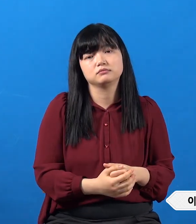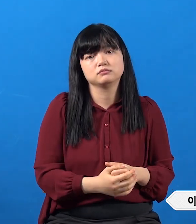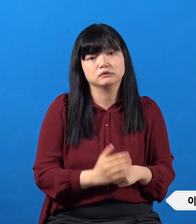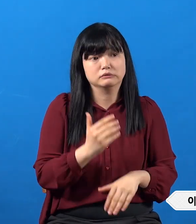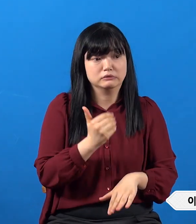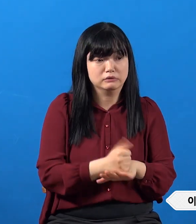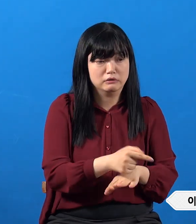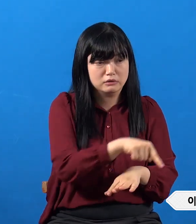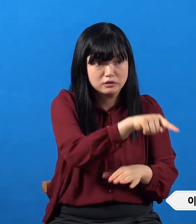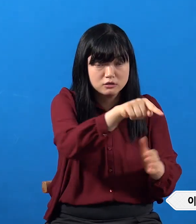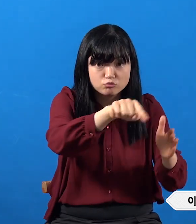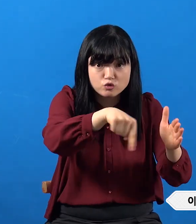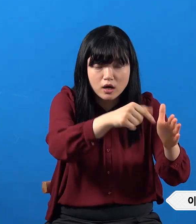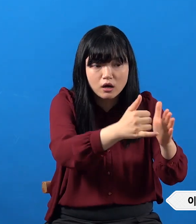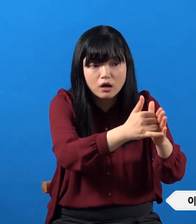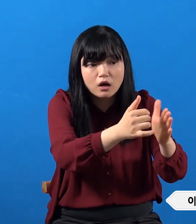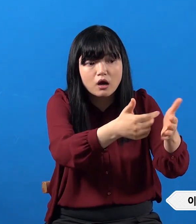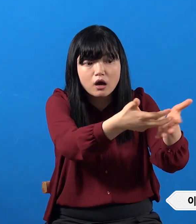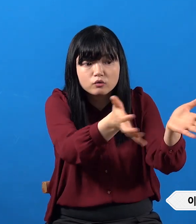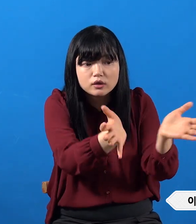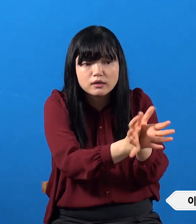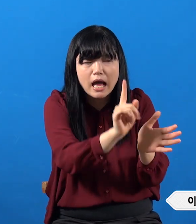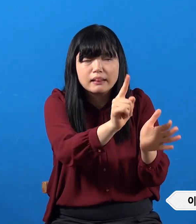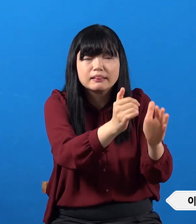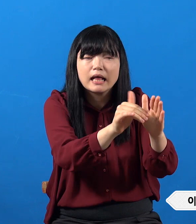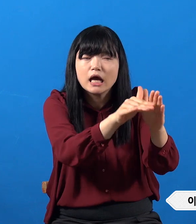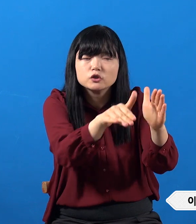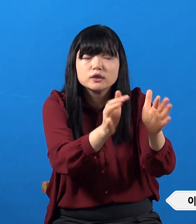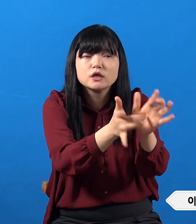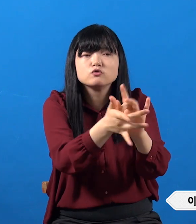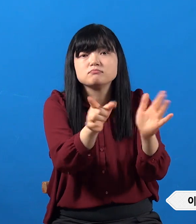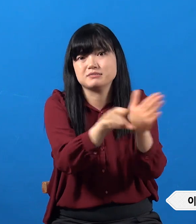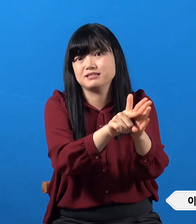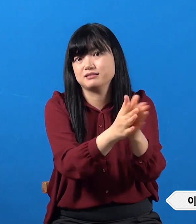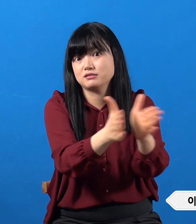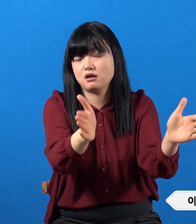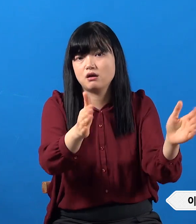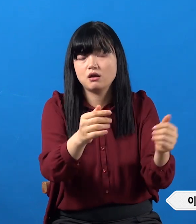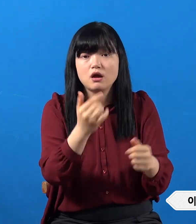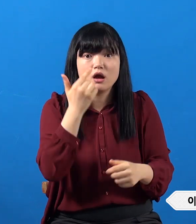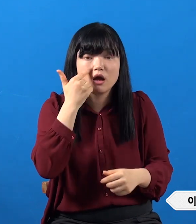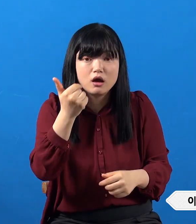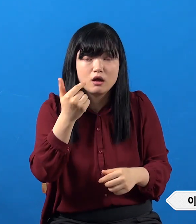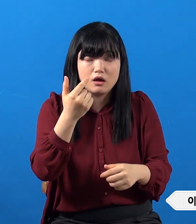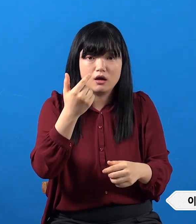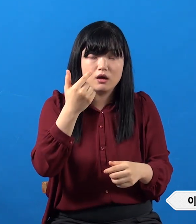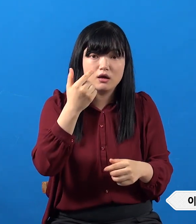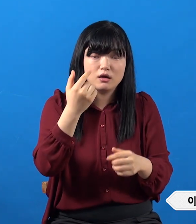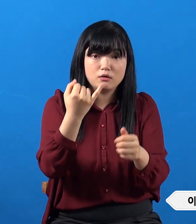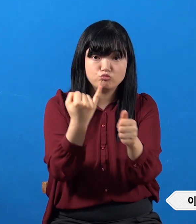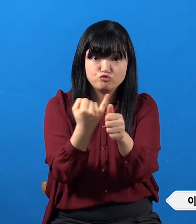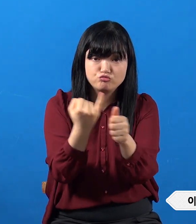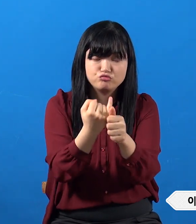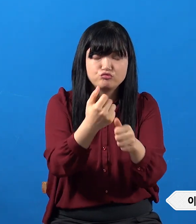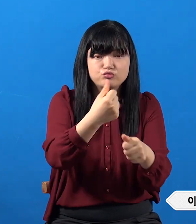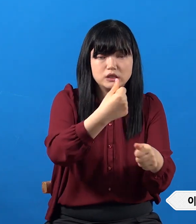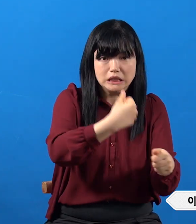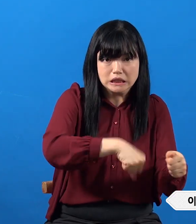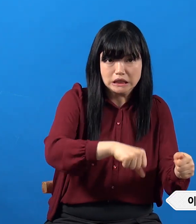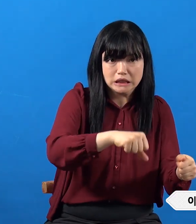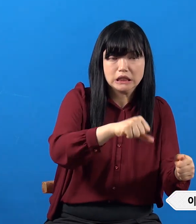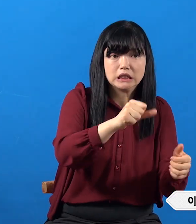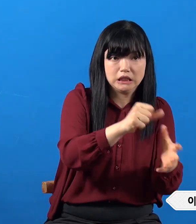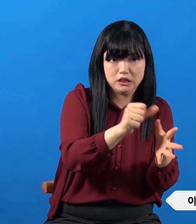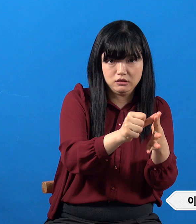그 부족 중에서 한 가족이 처음으로 예수를 믿게 됩니다. 아버지, 어머니, 그리고 두 자녀가 함께 온